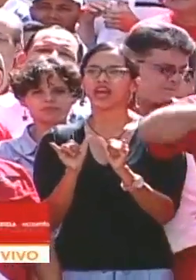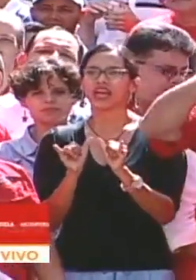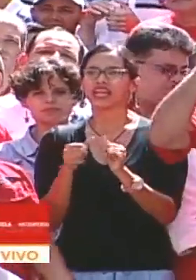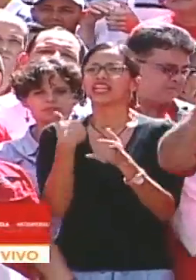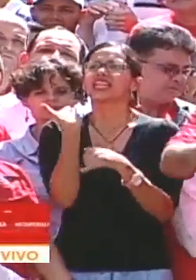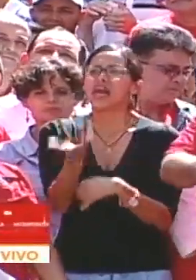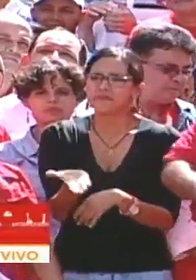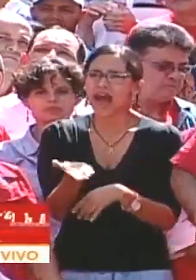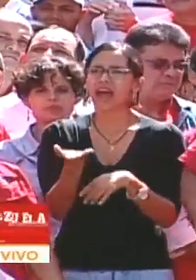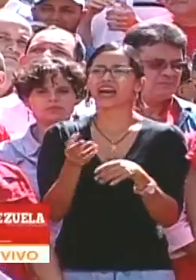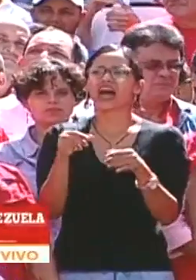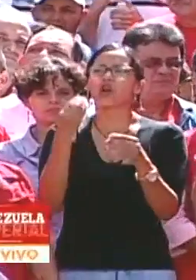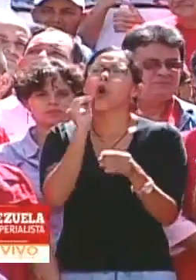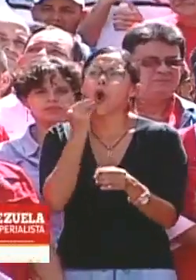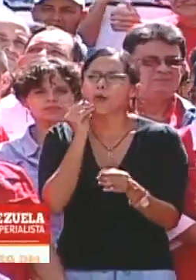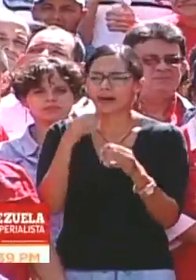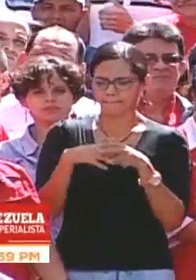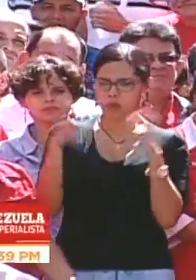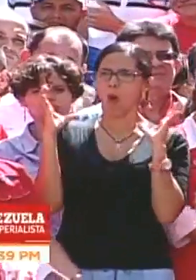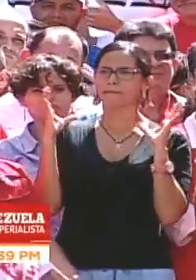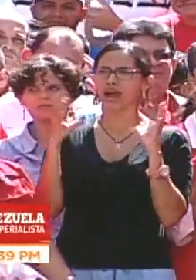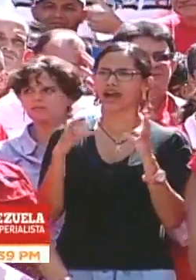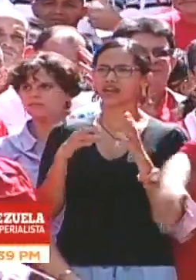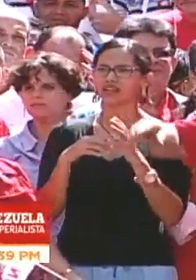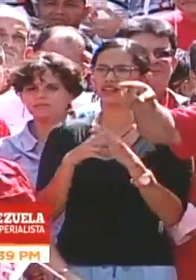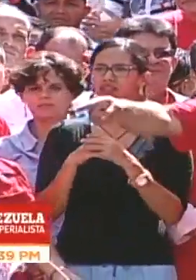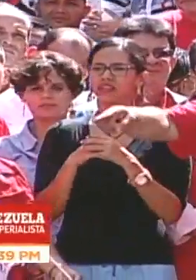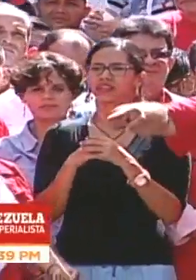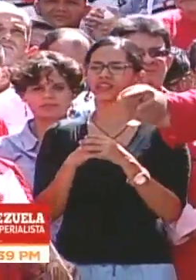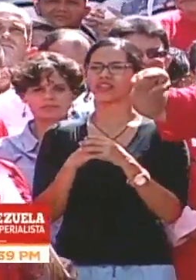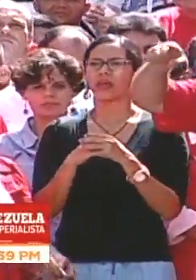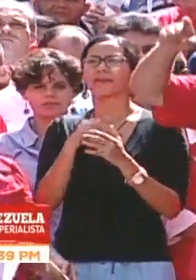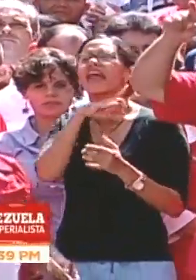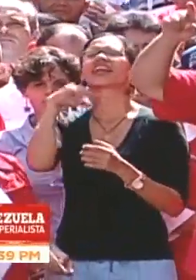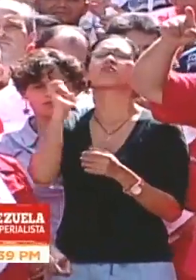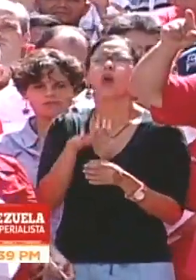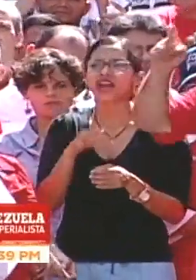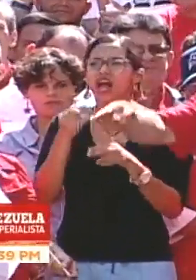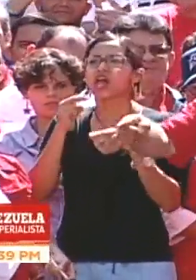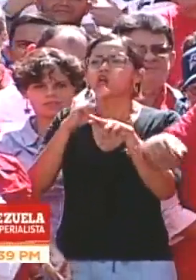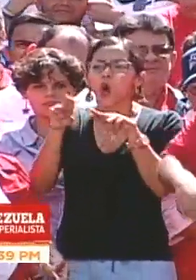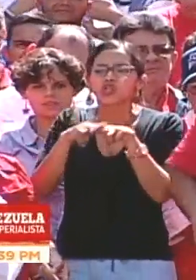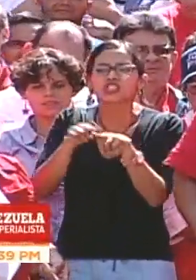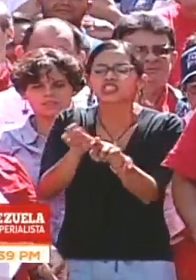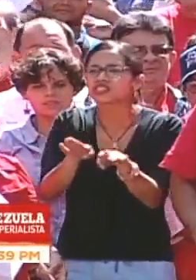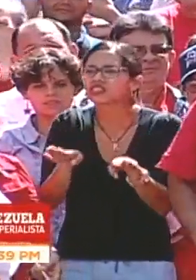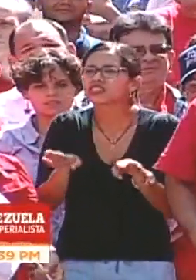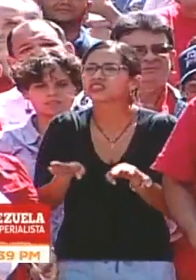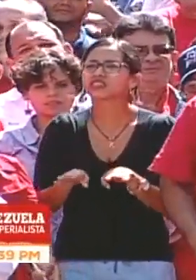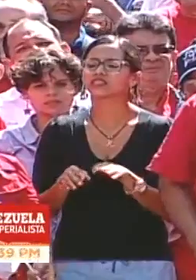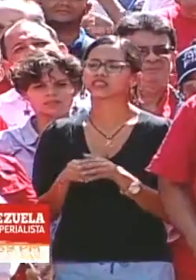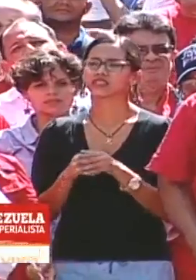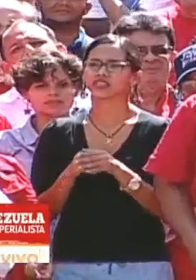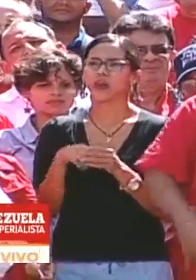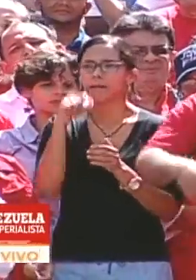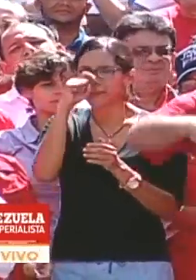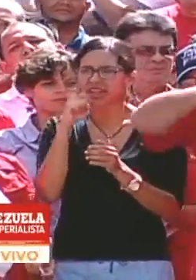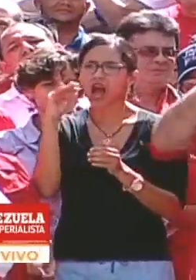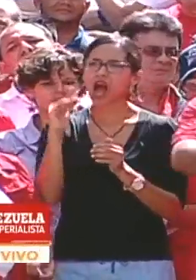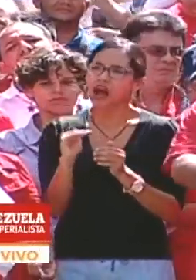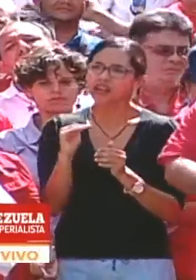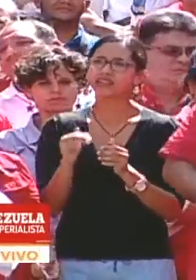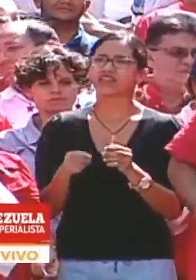los jóvenes explosivos para que mueran los menores de edad.